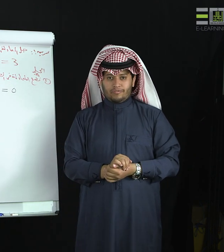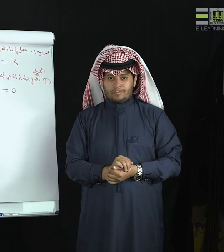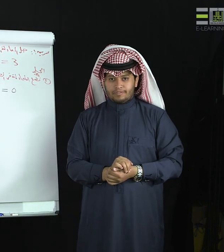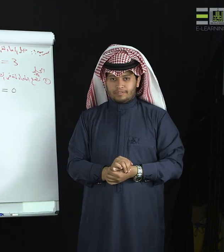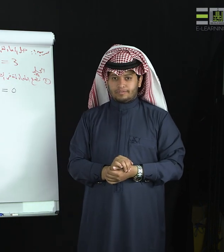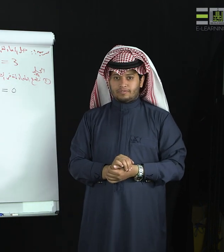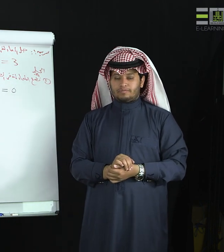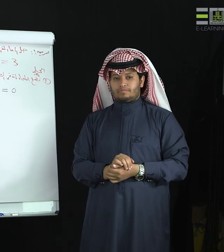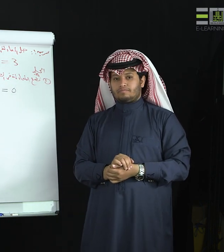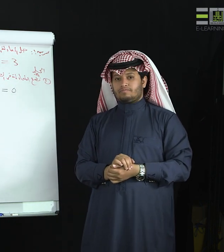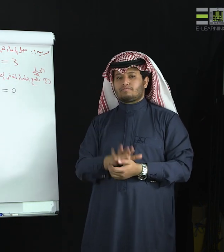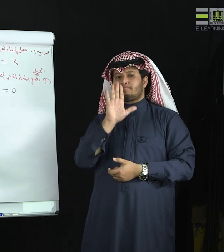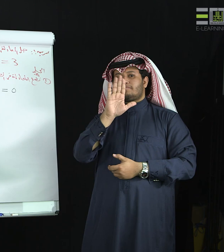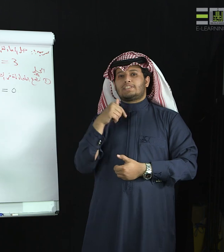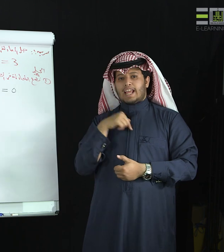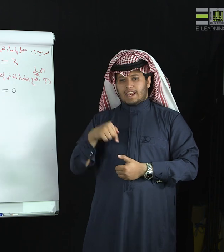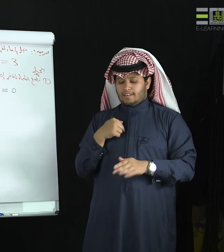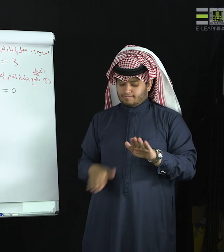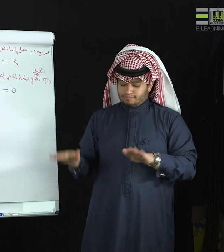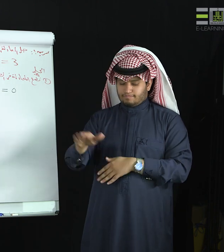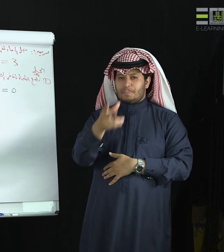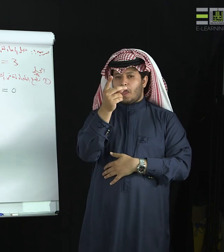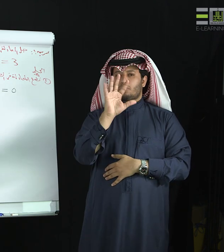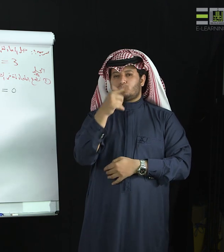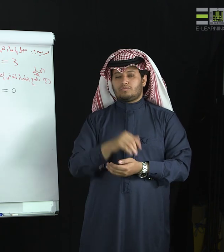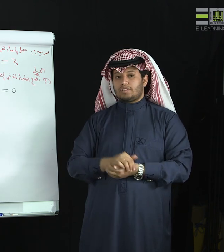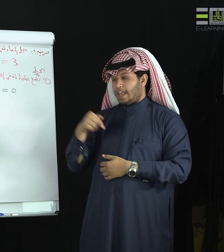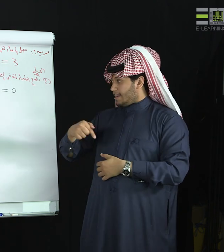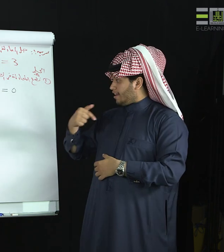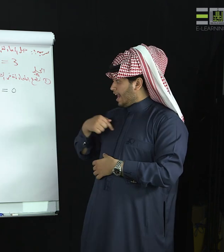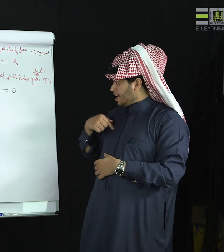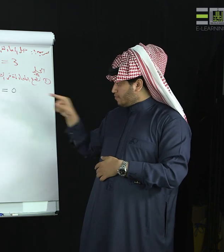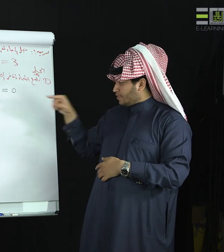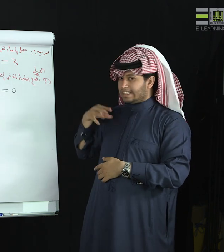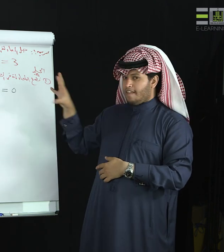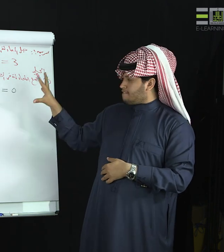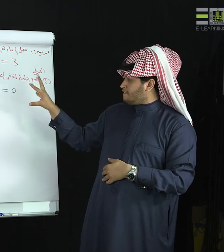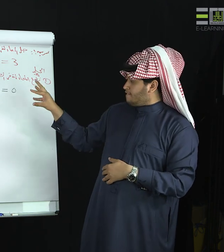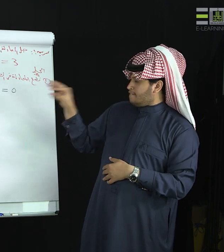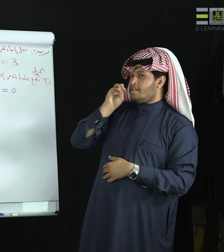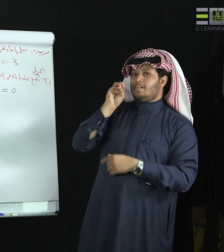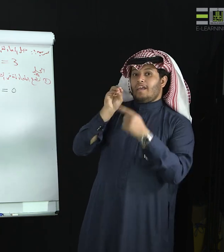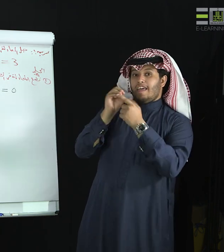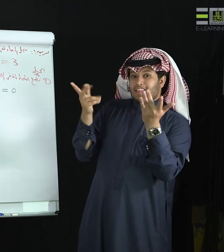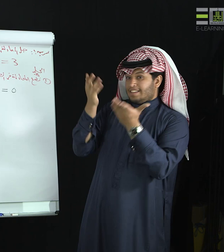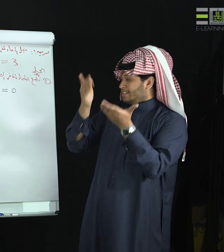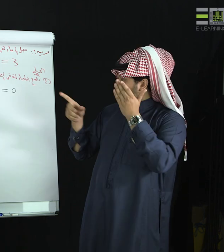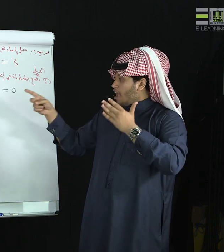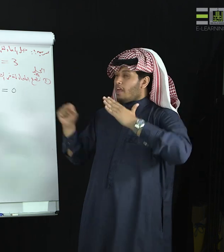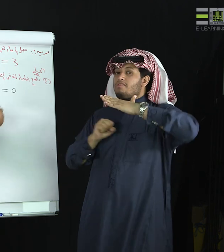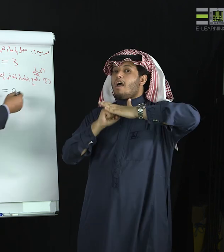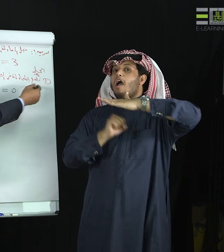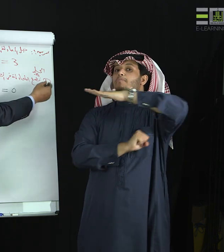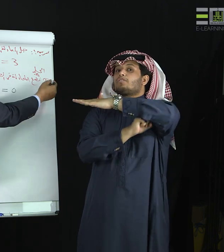طيب ايه الخطوة التانية؟ نستخرج من هذه المعادلة الثوابت.